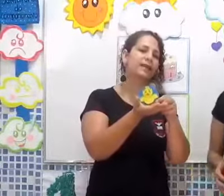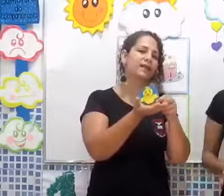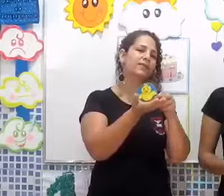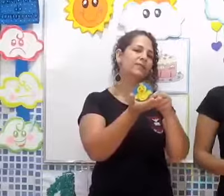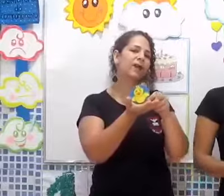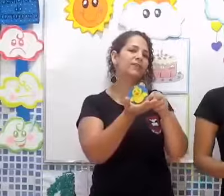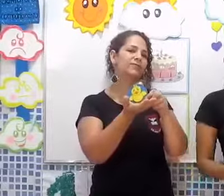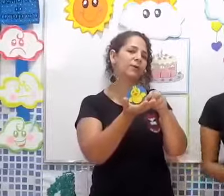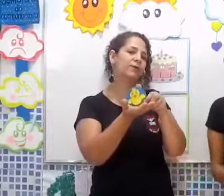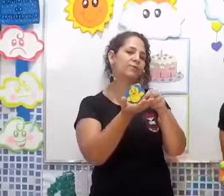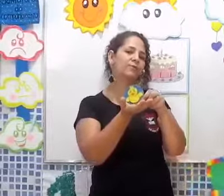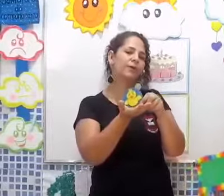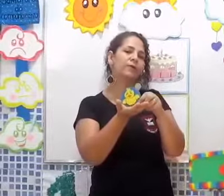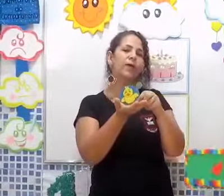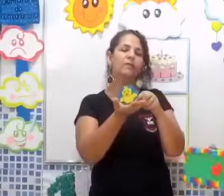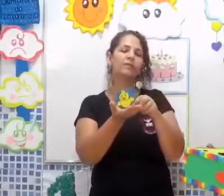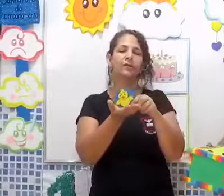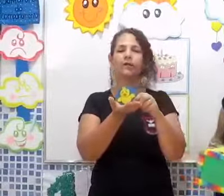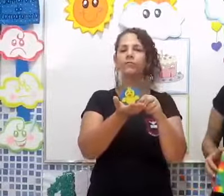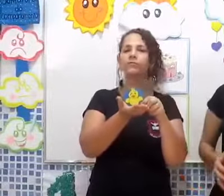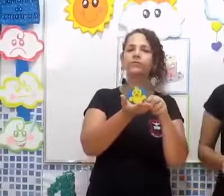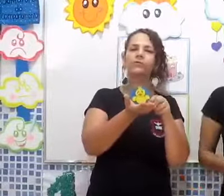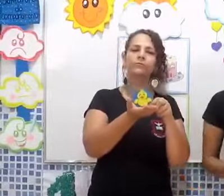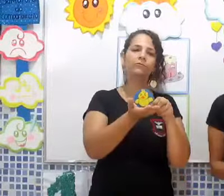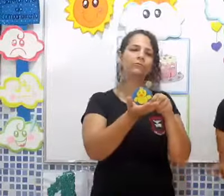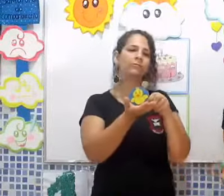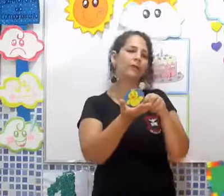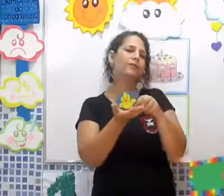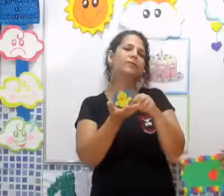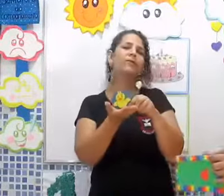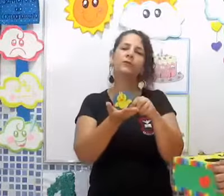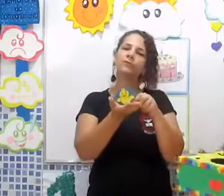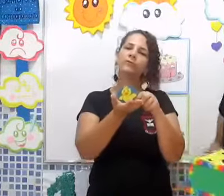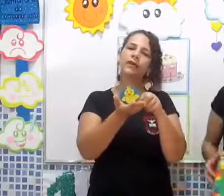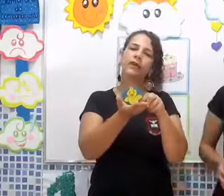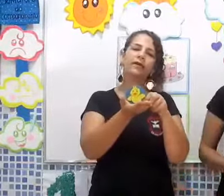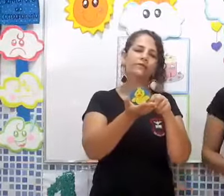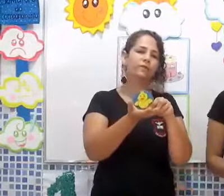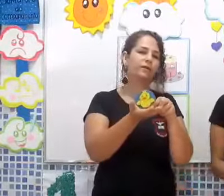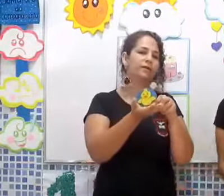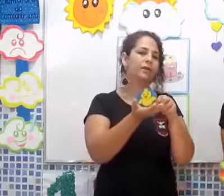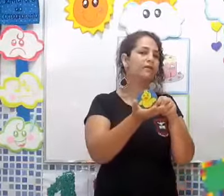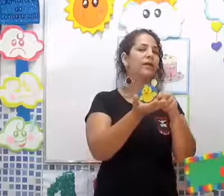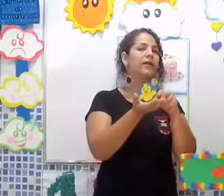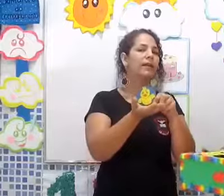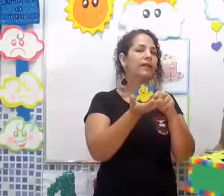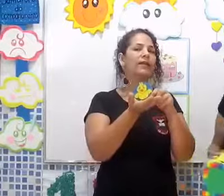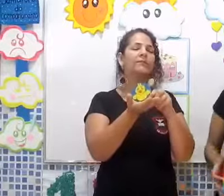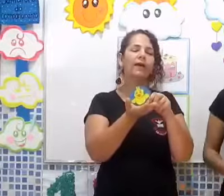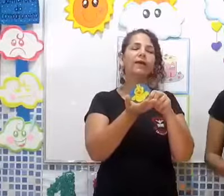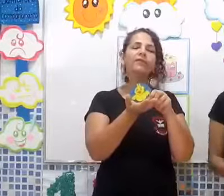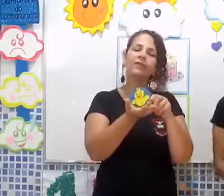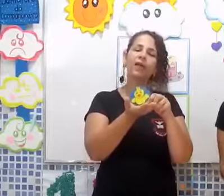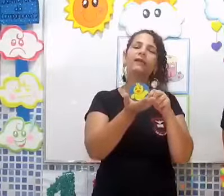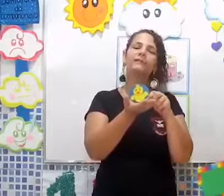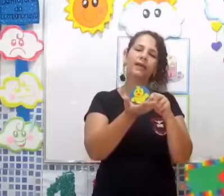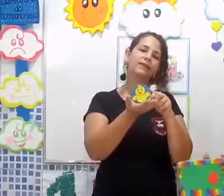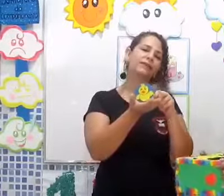Ele faz piu-piu, mas tem muito medo do gavião. Ele bate as asas,